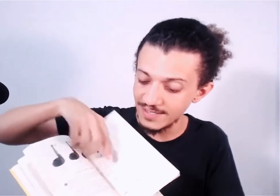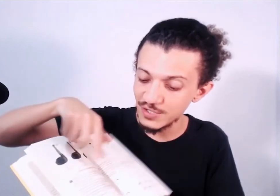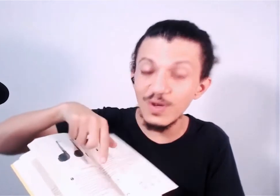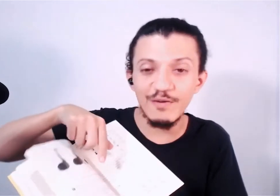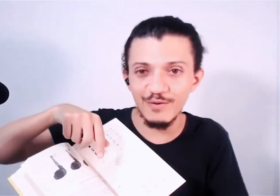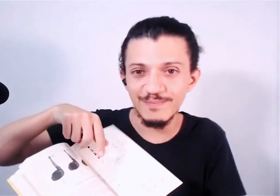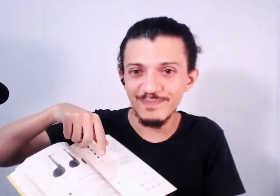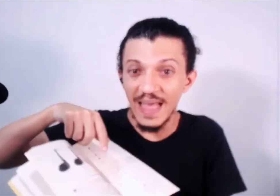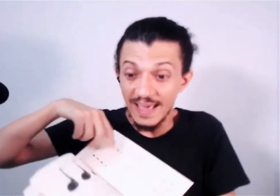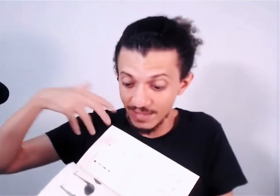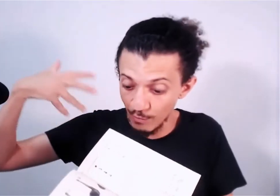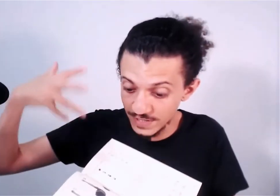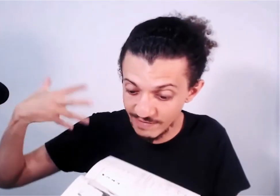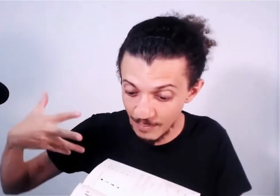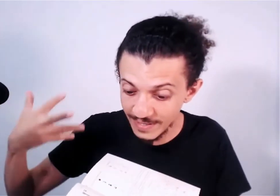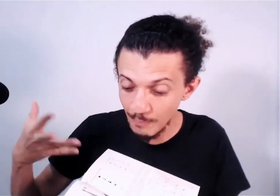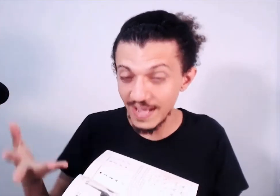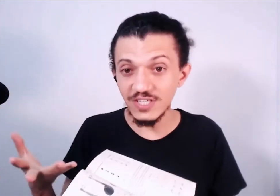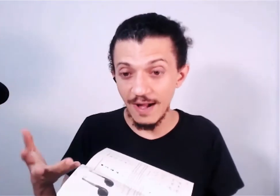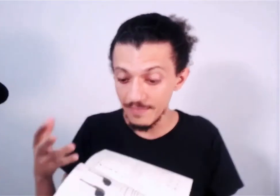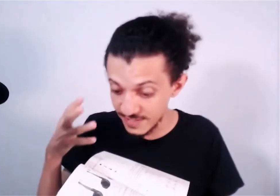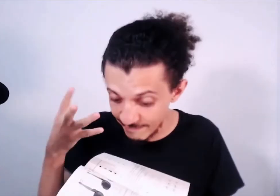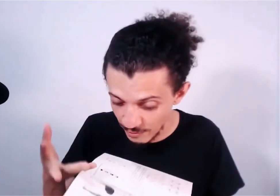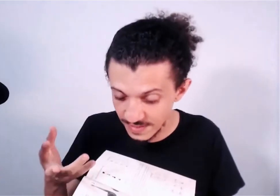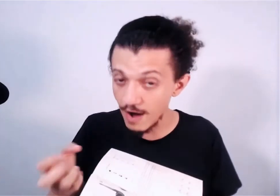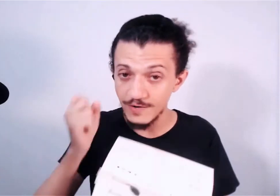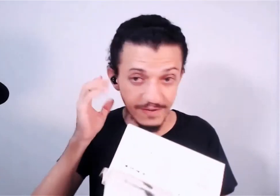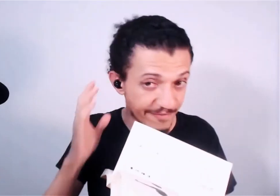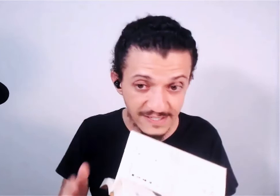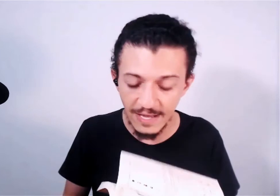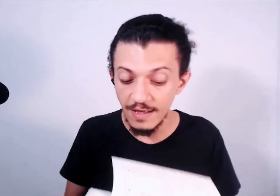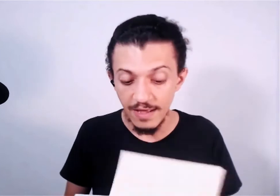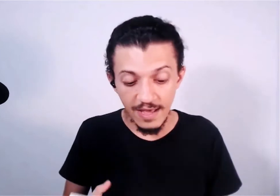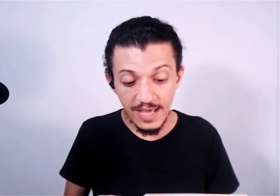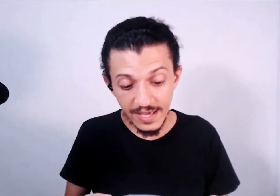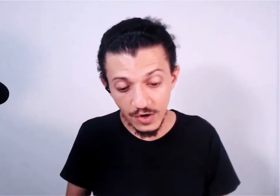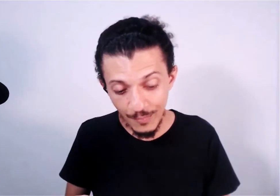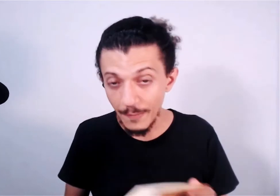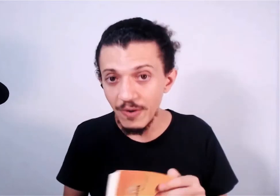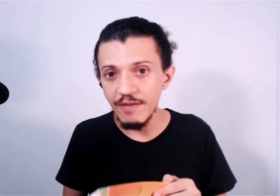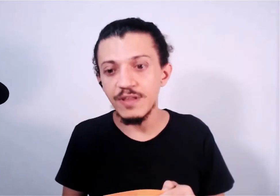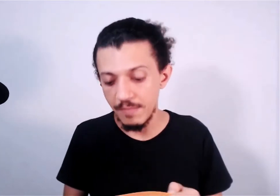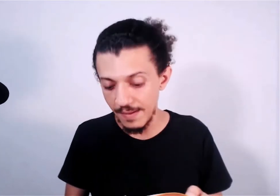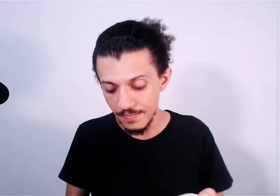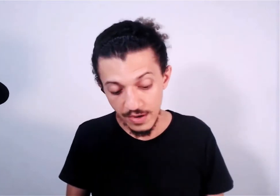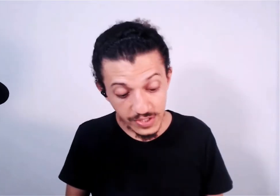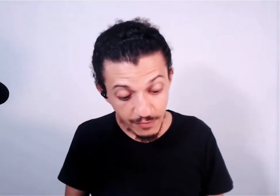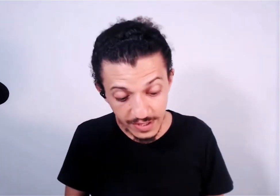no livro. Então, você vai podendo praticar. Você vê o sinal, você faz ele. E aqui no próprio livro também, eu já vou dando